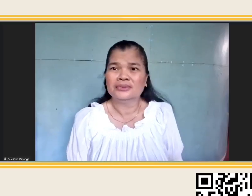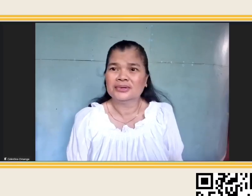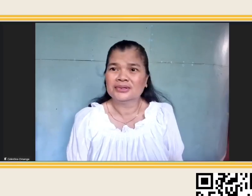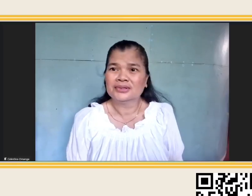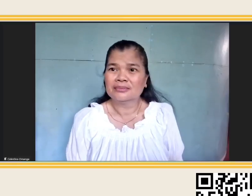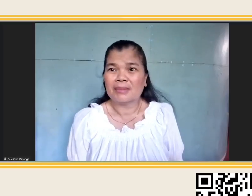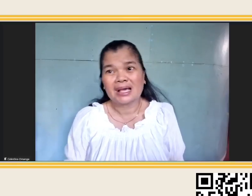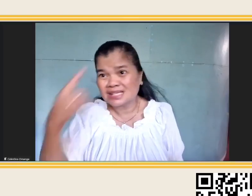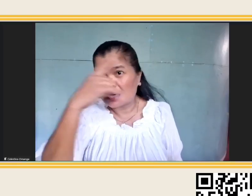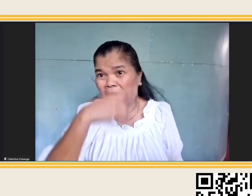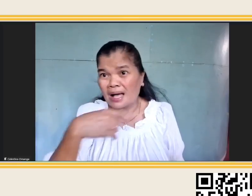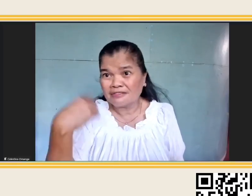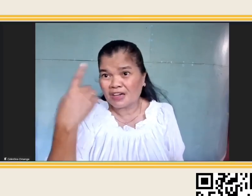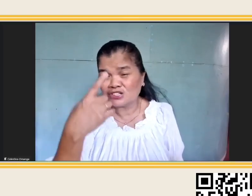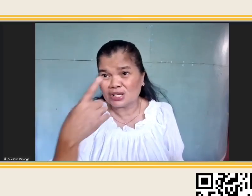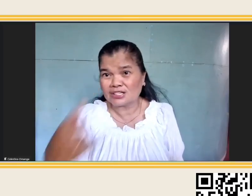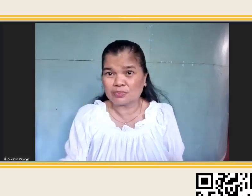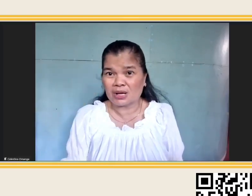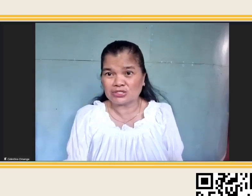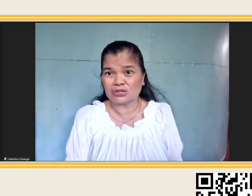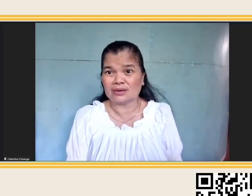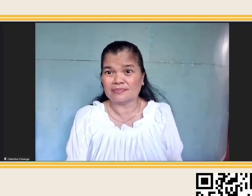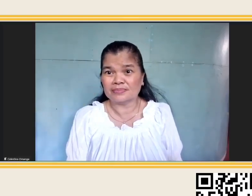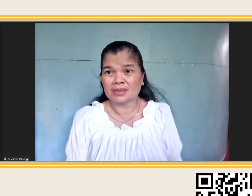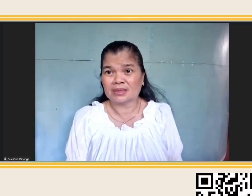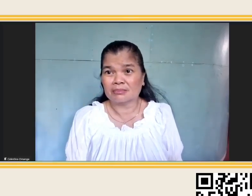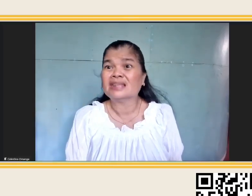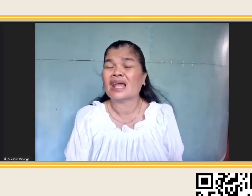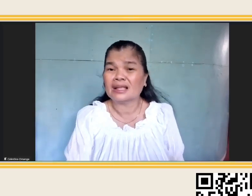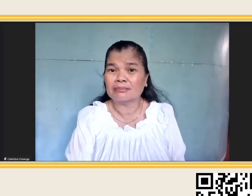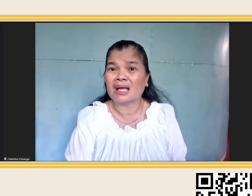know. May kasamang facial expression.